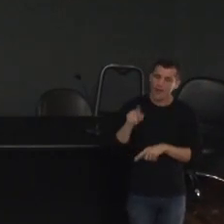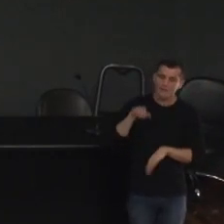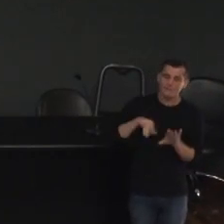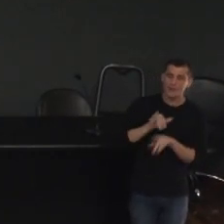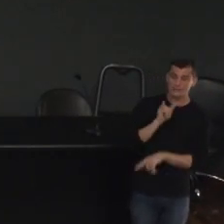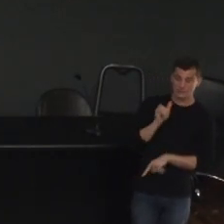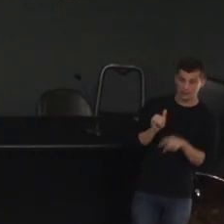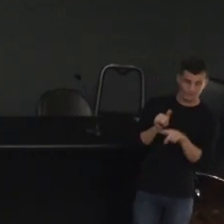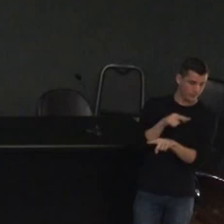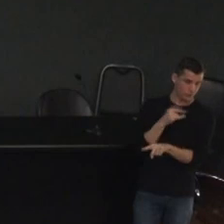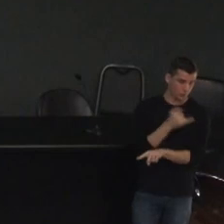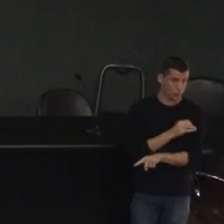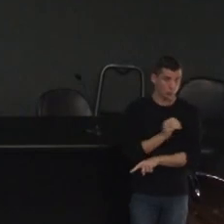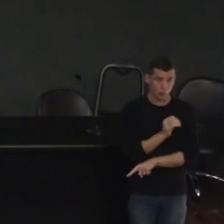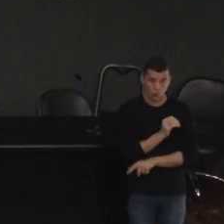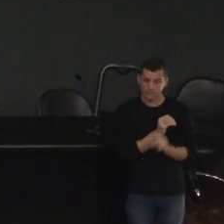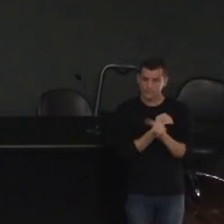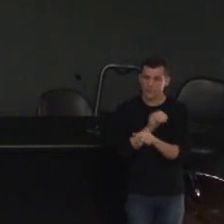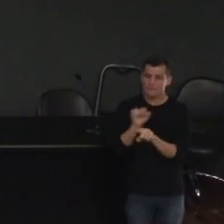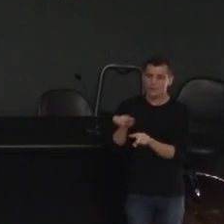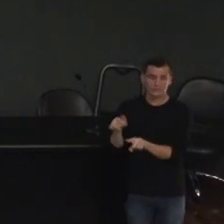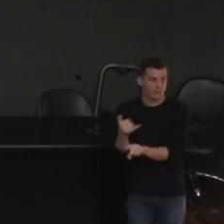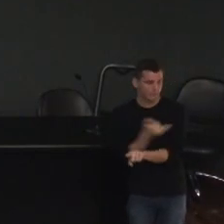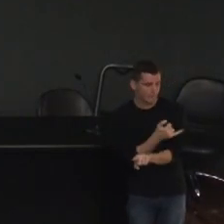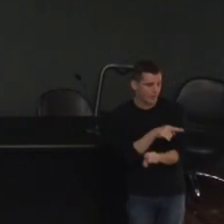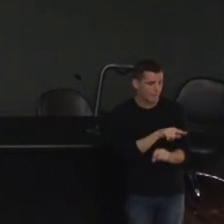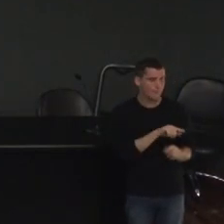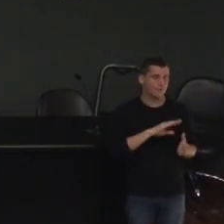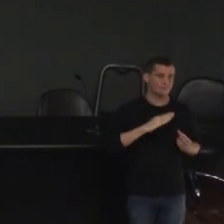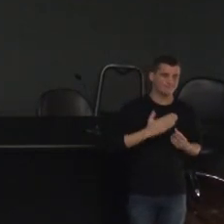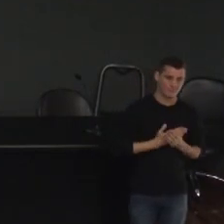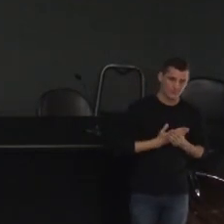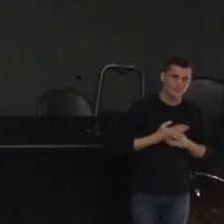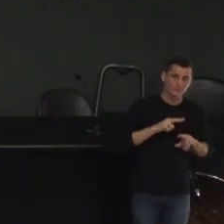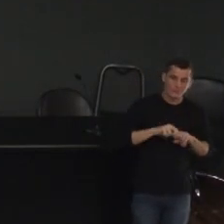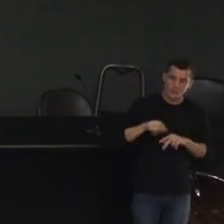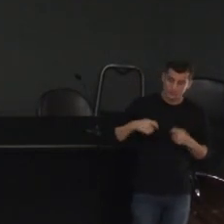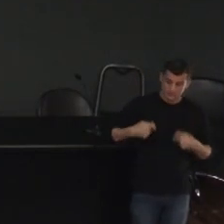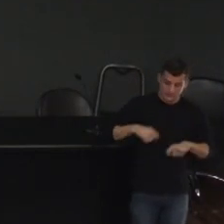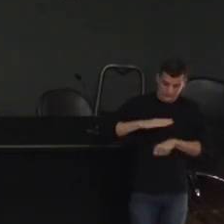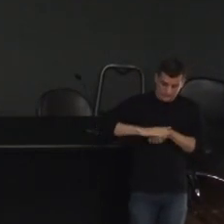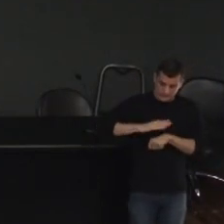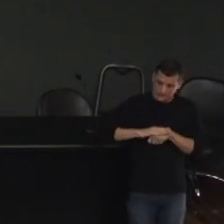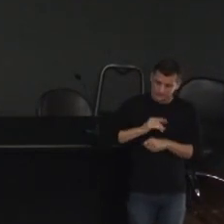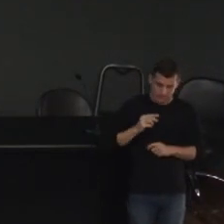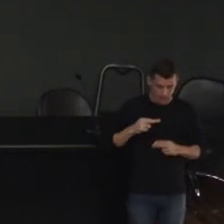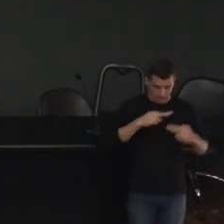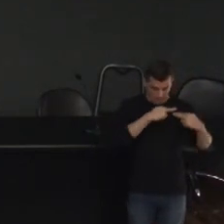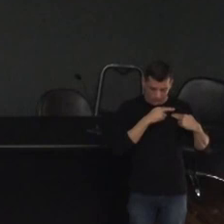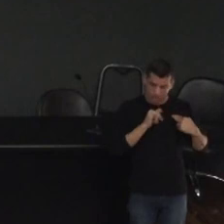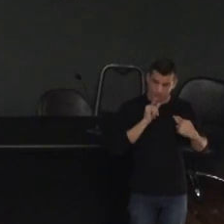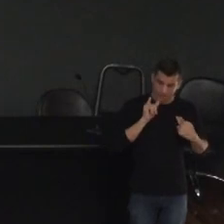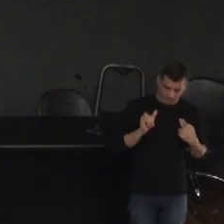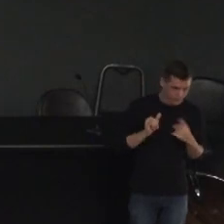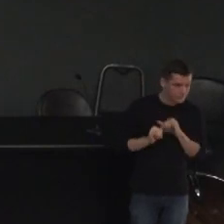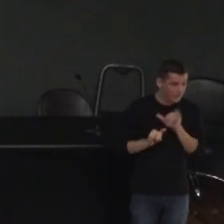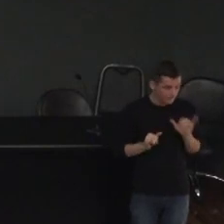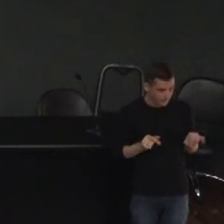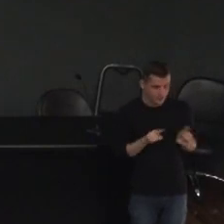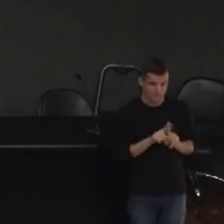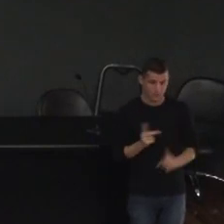dizer que você tá descumprindo lgbd e cobrar eventual indenização por dano moral e etc e tal então tem que se preocupar com isso